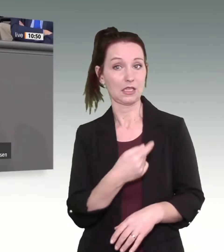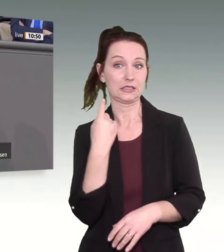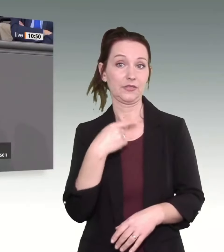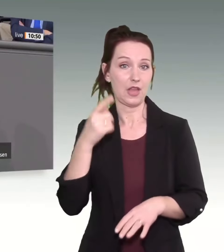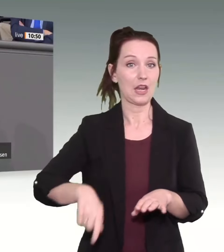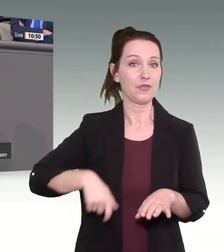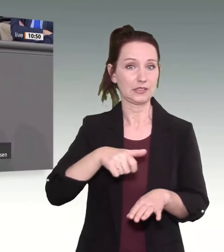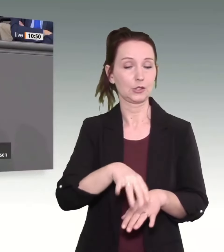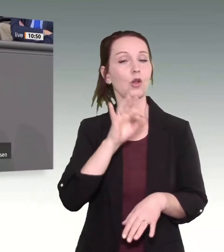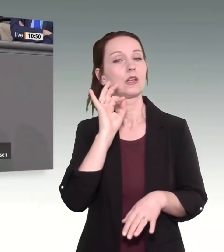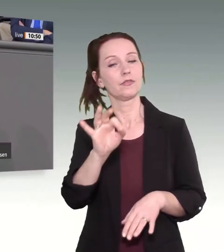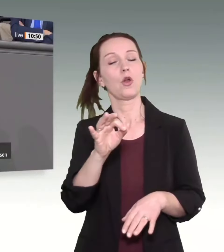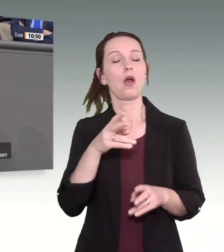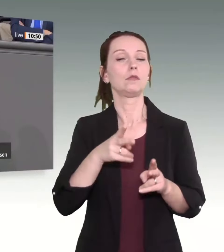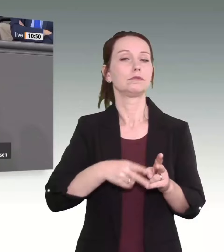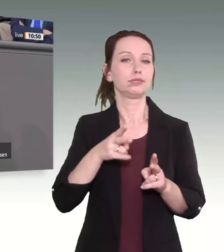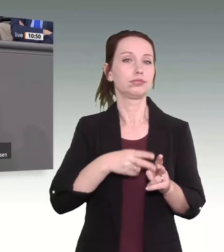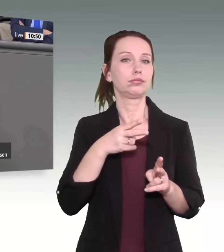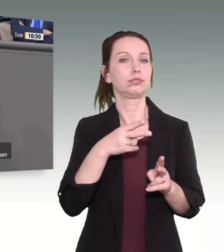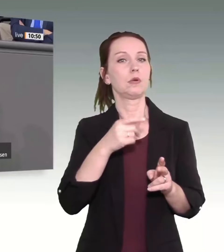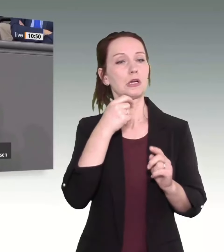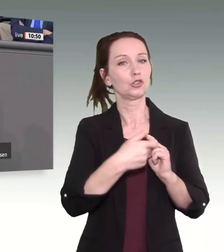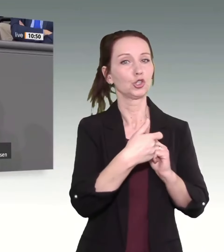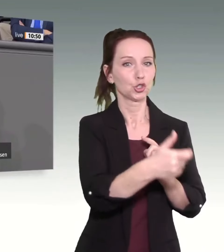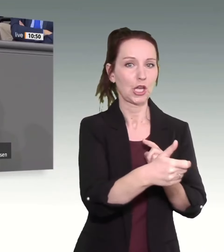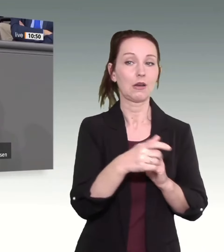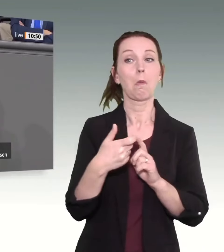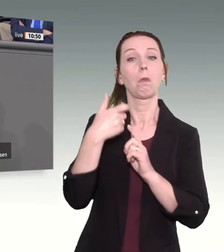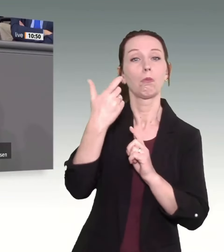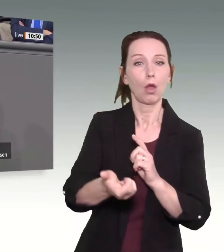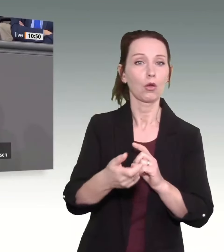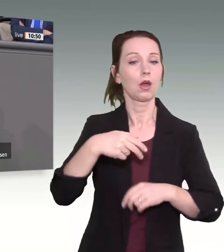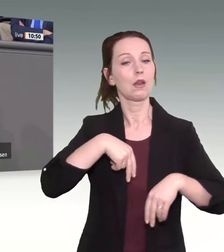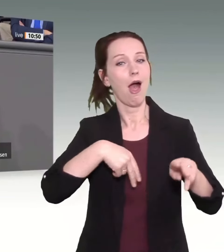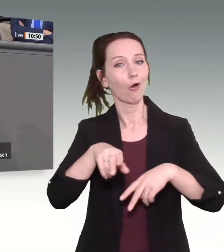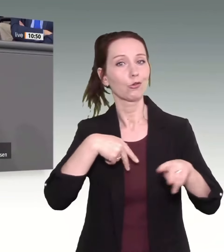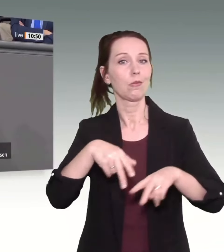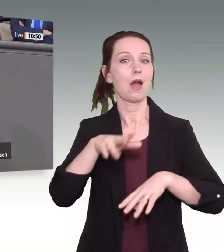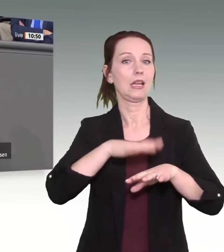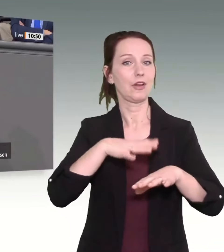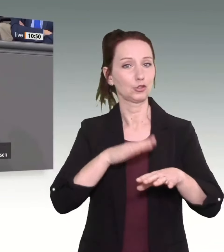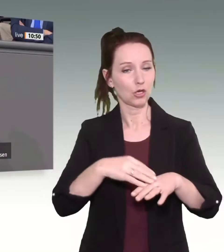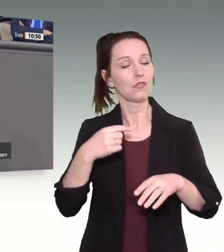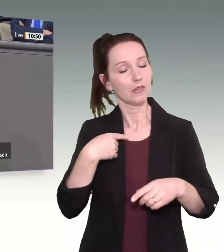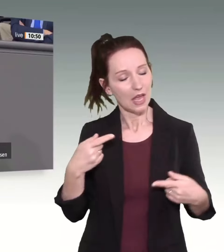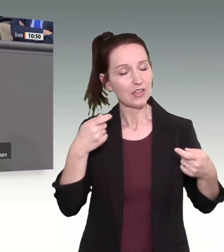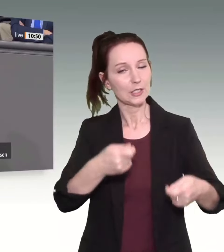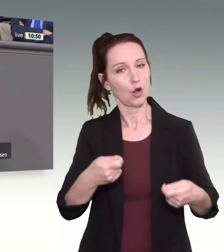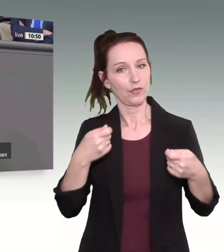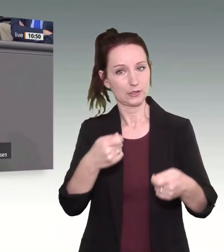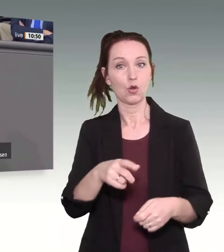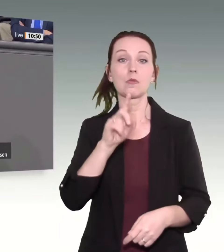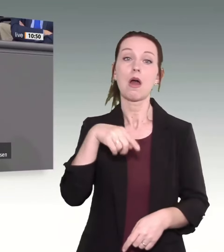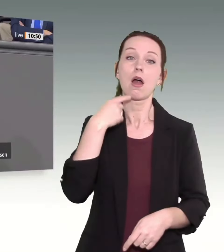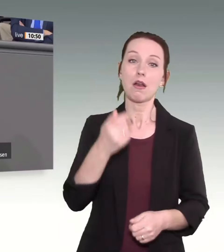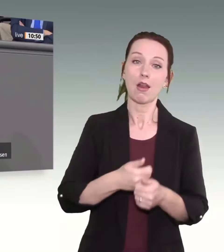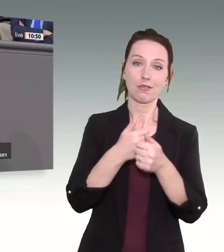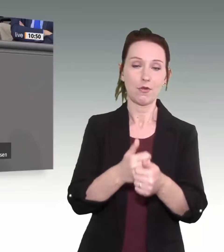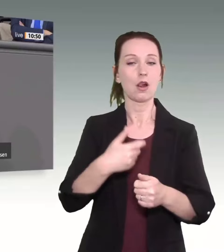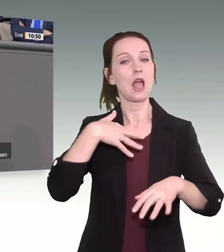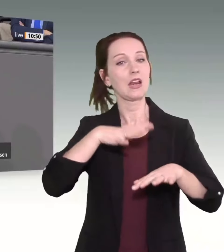Bereich von Brücken, von Autobahninfrastruktur, das führt dazu, dass wir unsere Infrastruktur modernisieren,